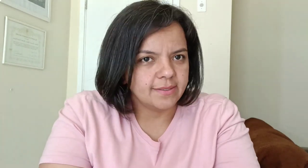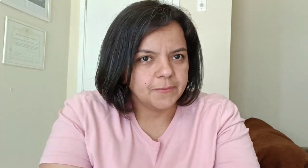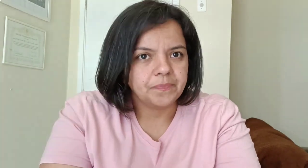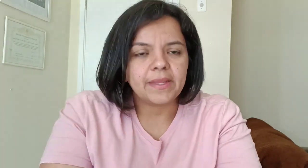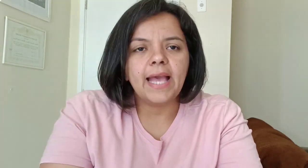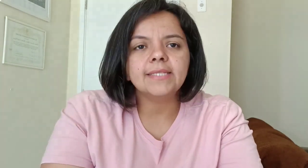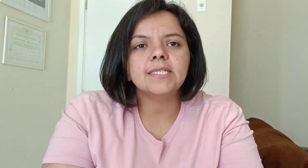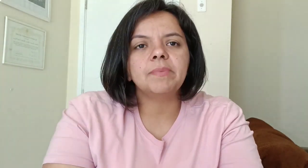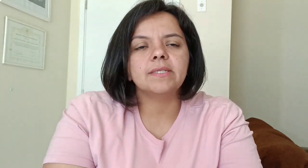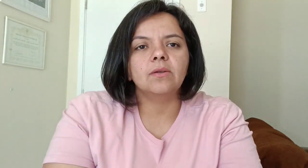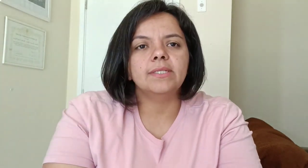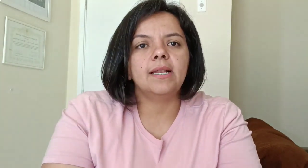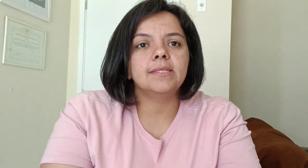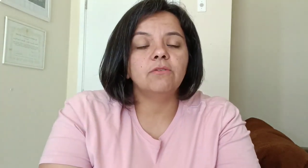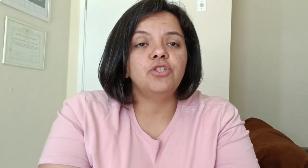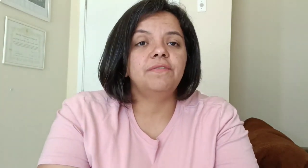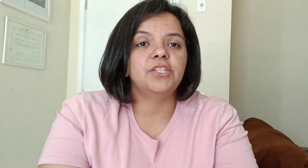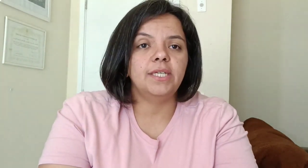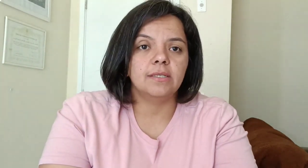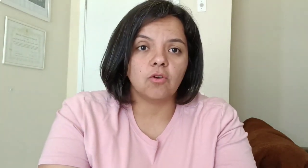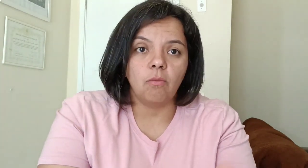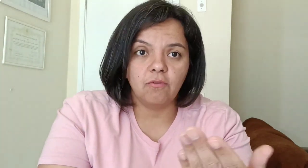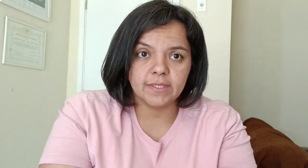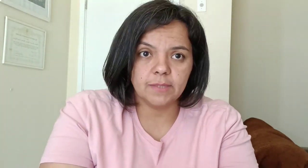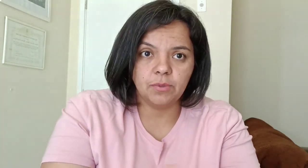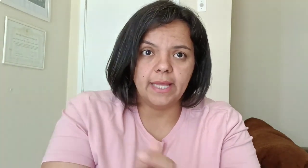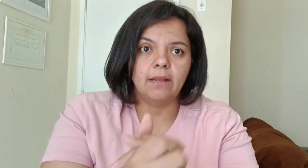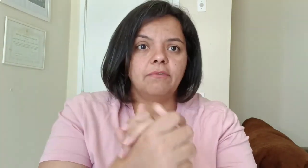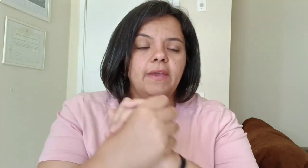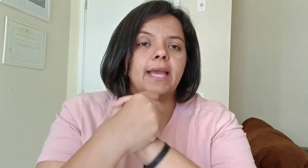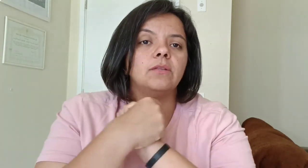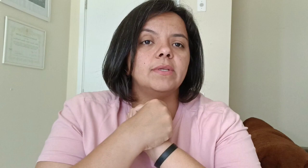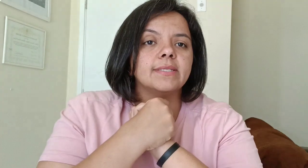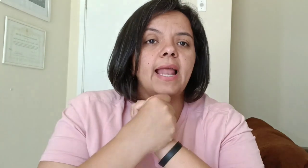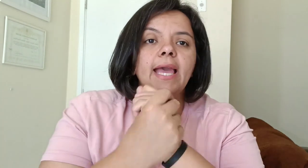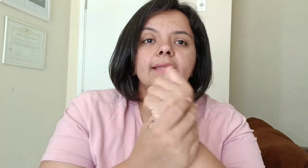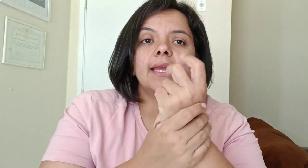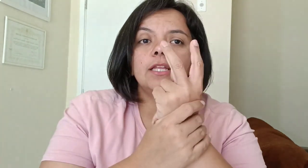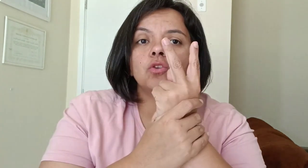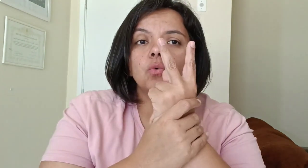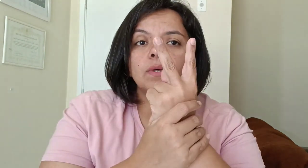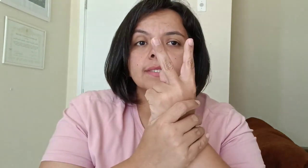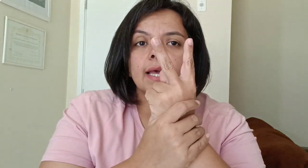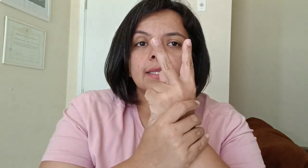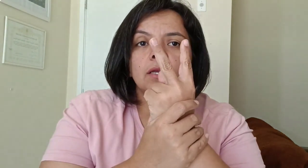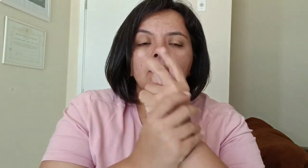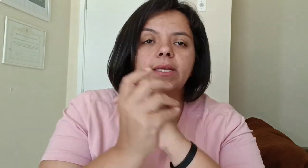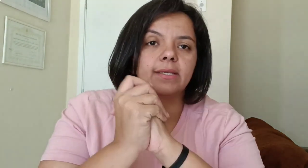Expressões. As expressões, elas são divididas, como vocês puderam ver aí no slide, em duas